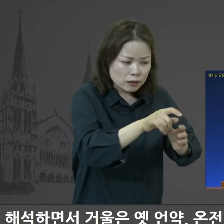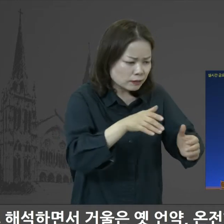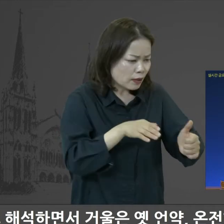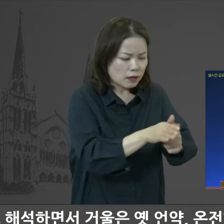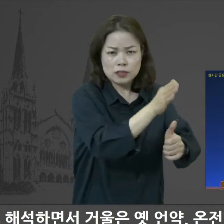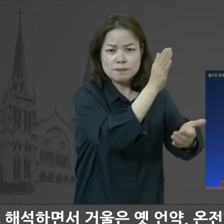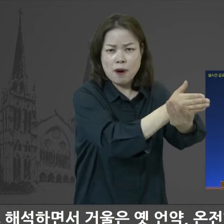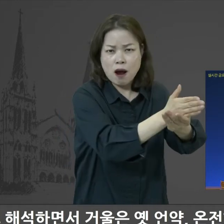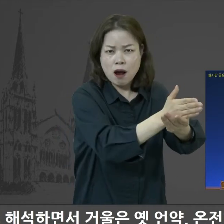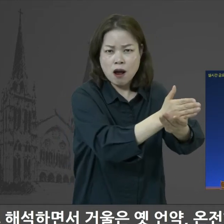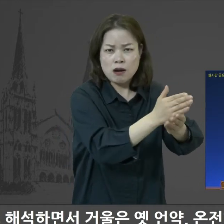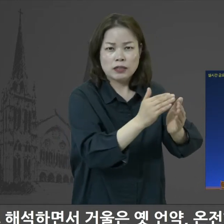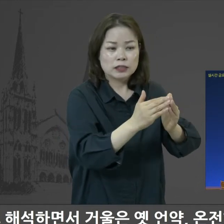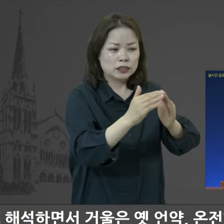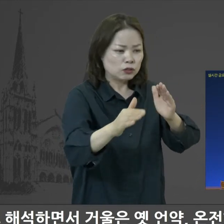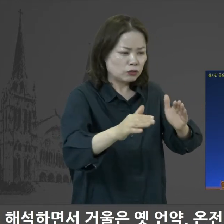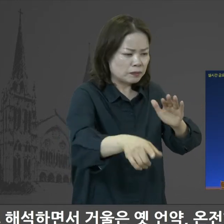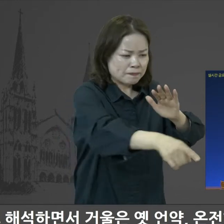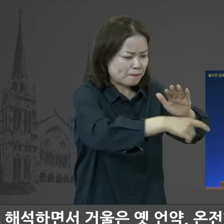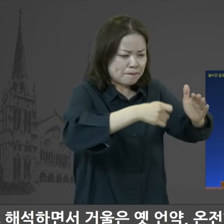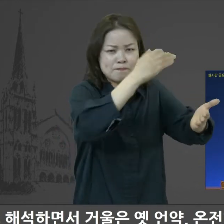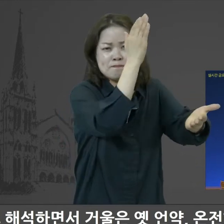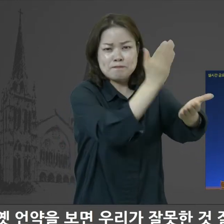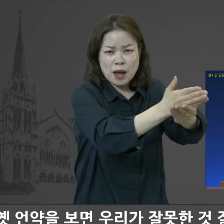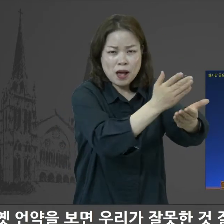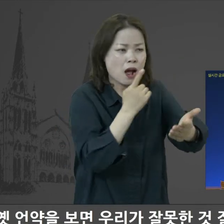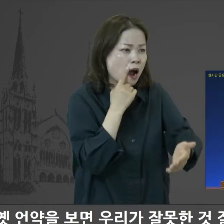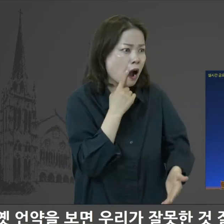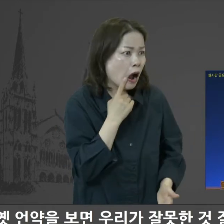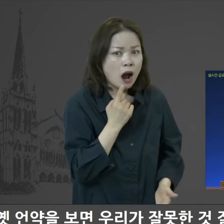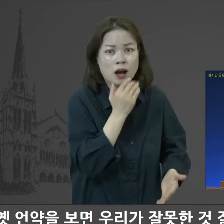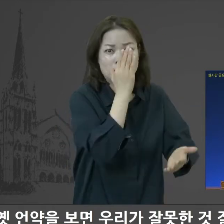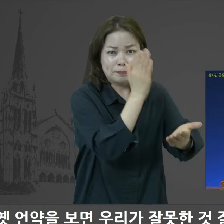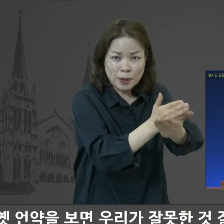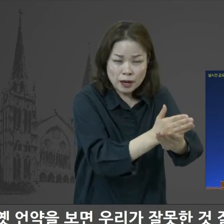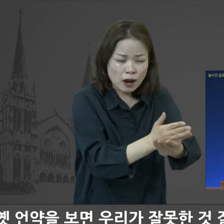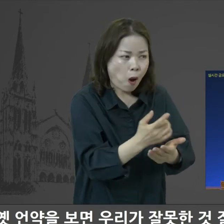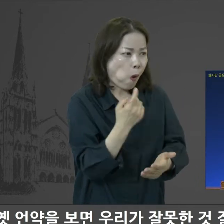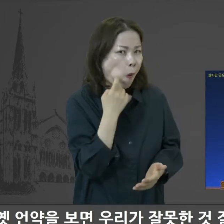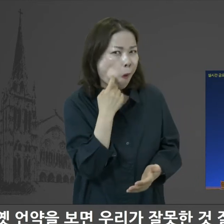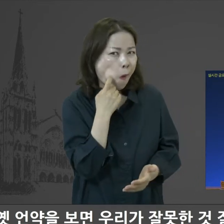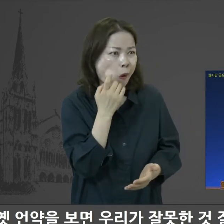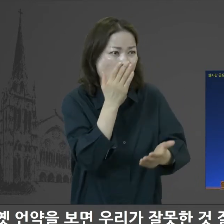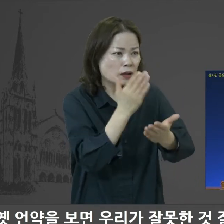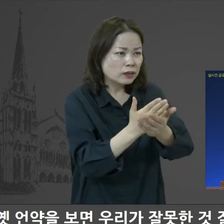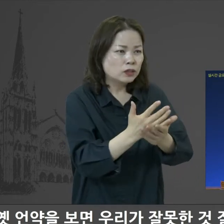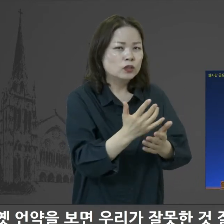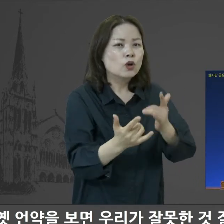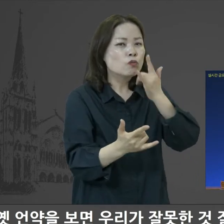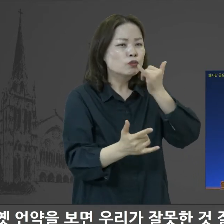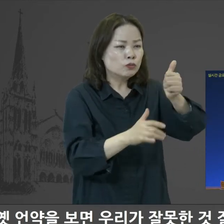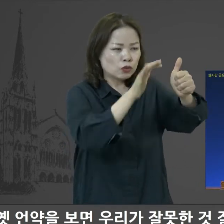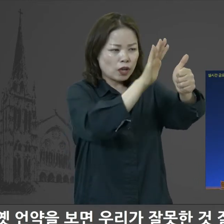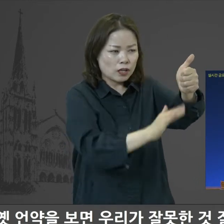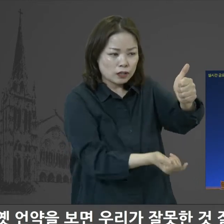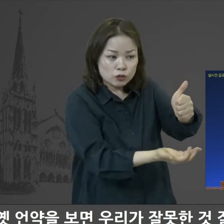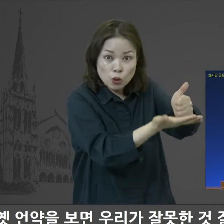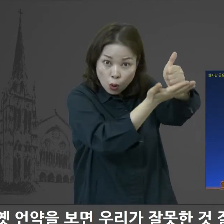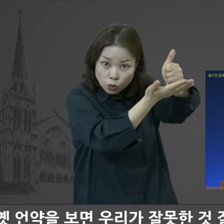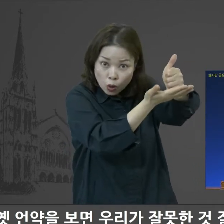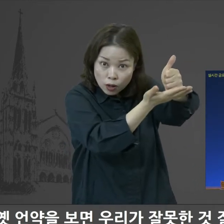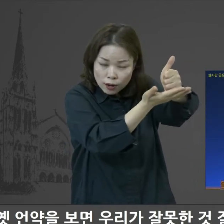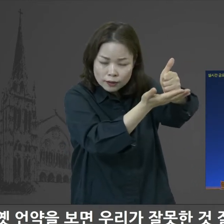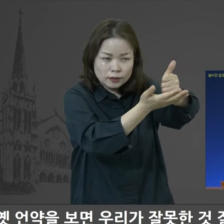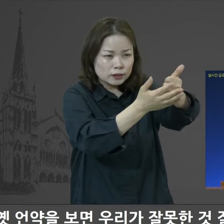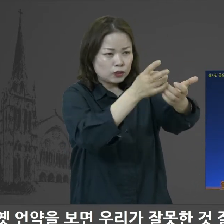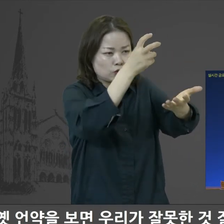이웃 물건 탐내지 말라, 거짓말하지 말라, 부모에게 효도하라. 이런 율법들이